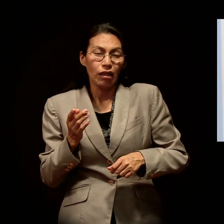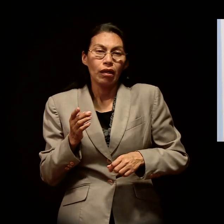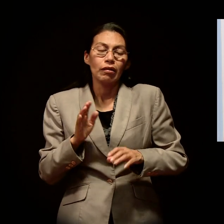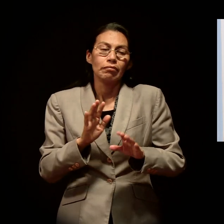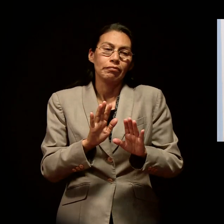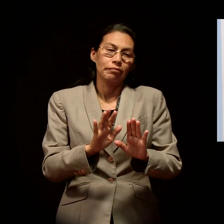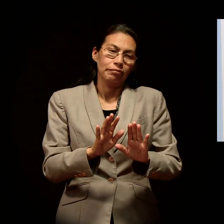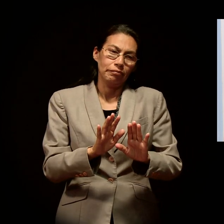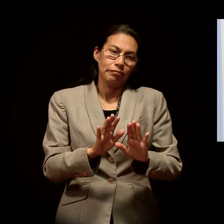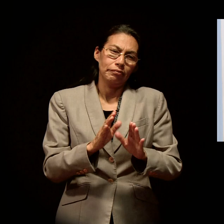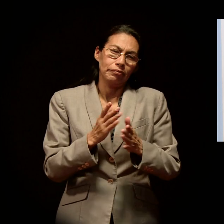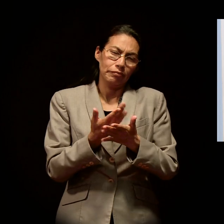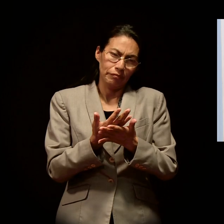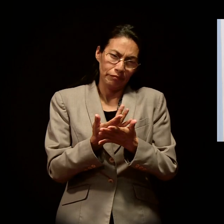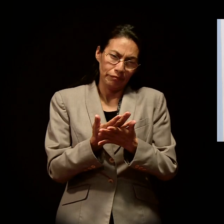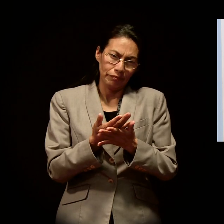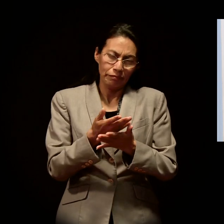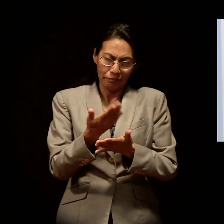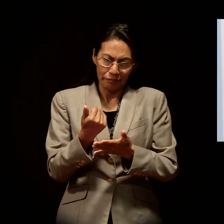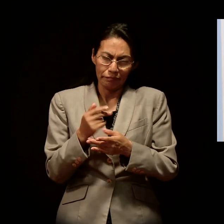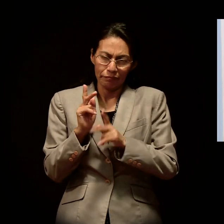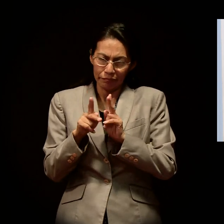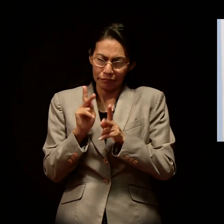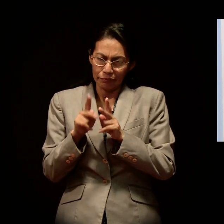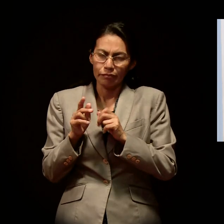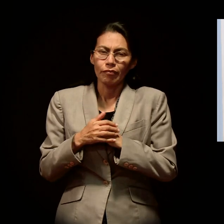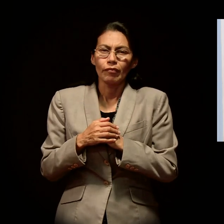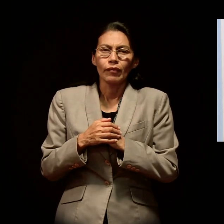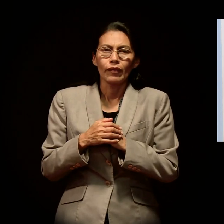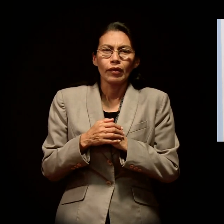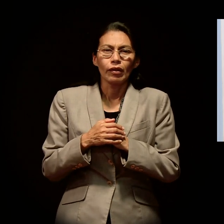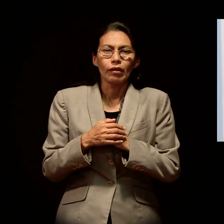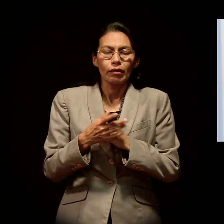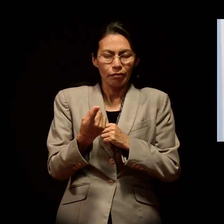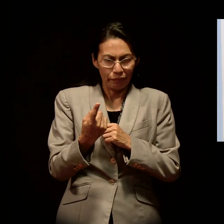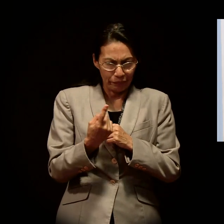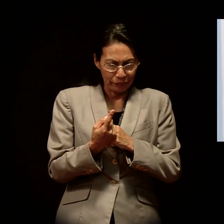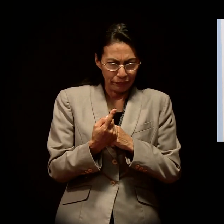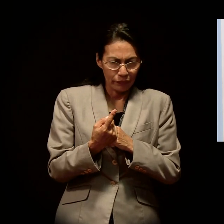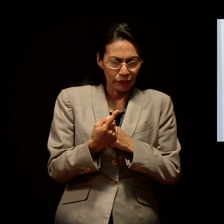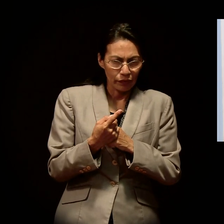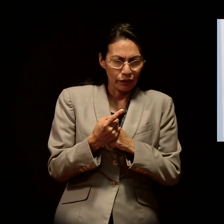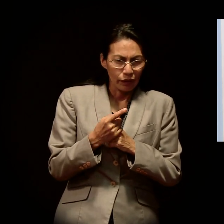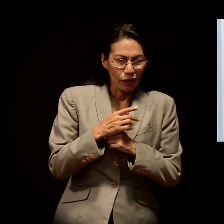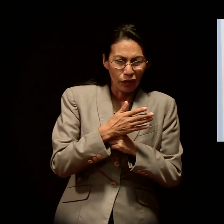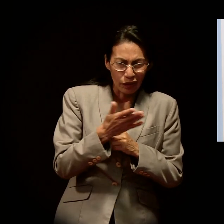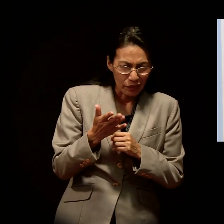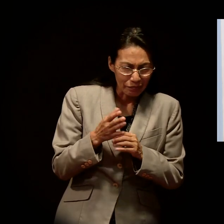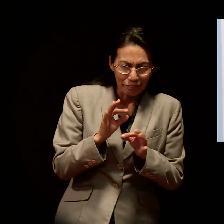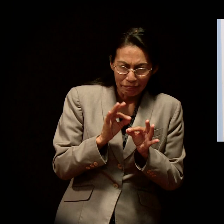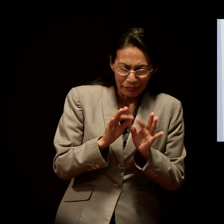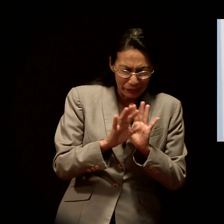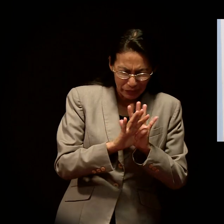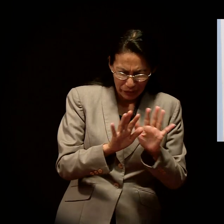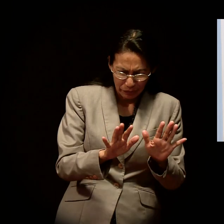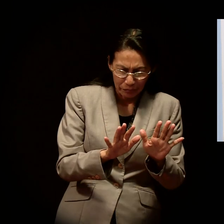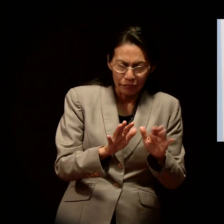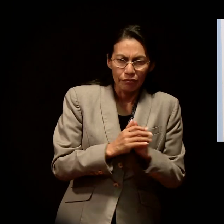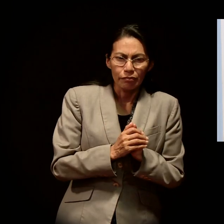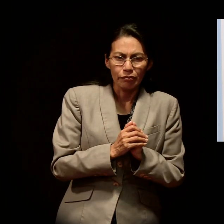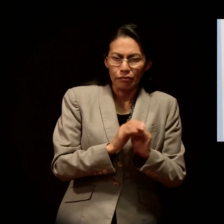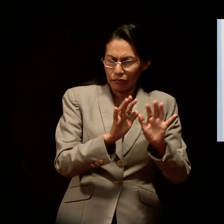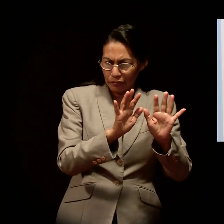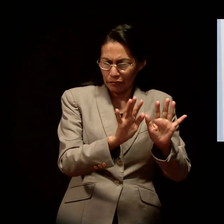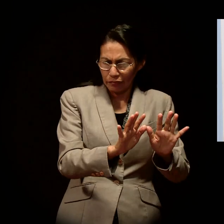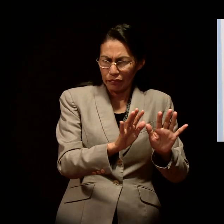un momento quiero hablar contigo y hablamos y le mencioné mira dejemos esto